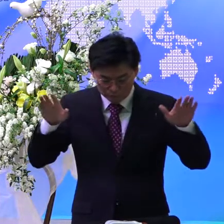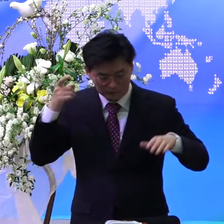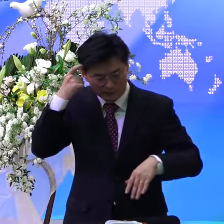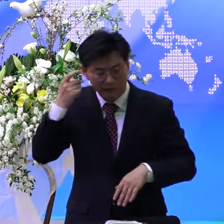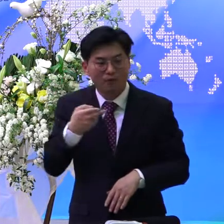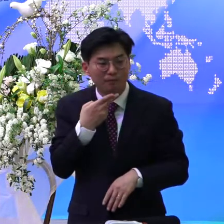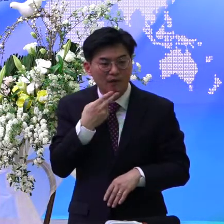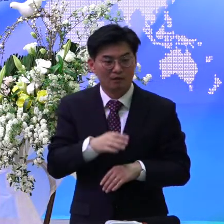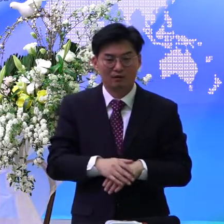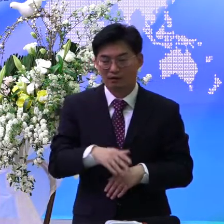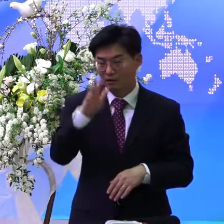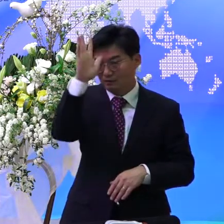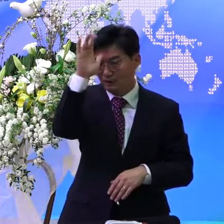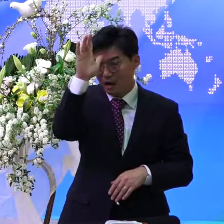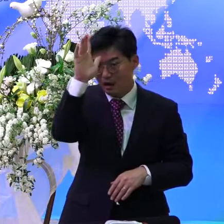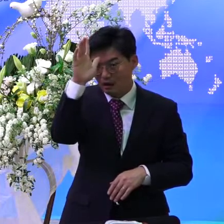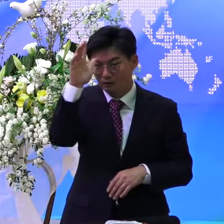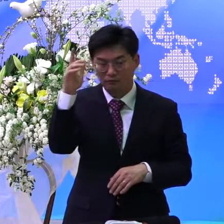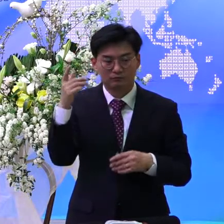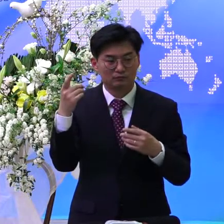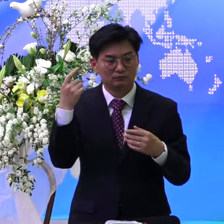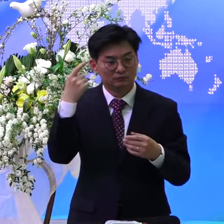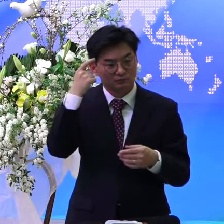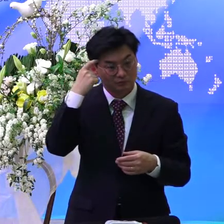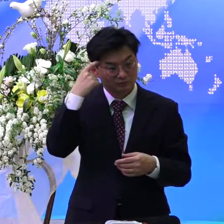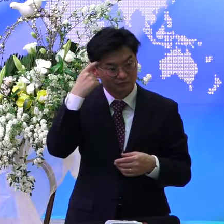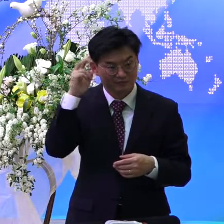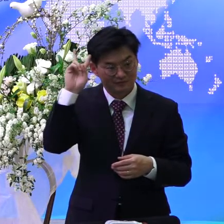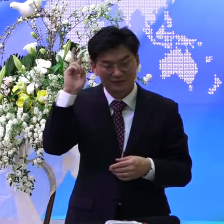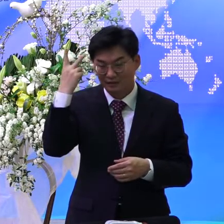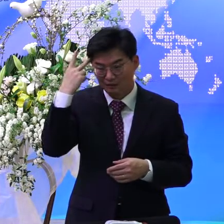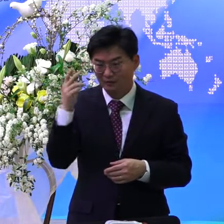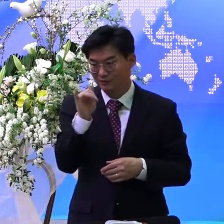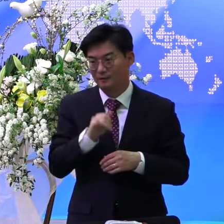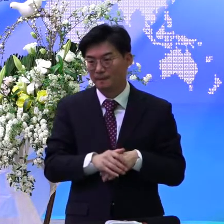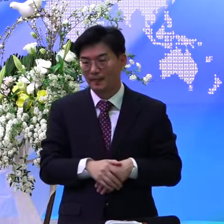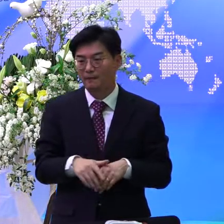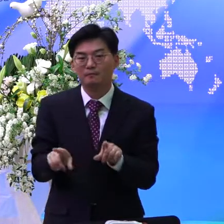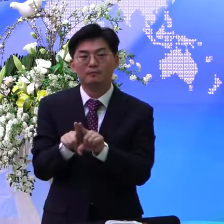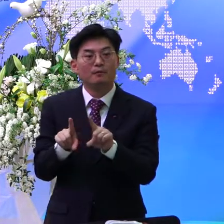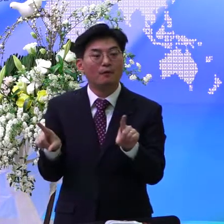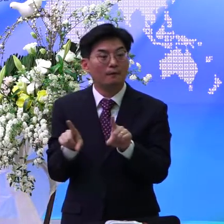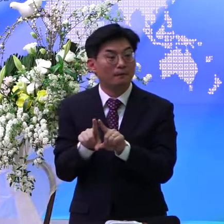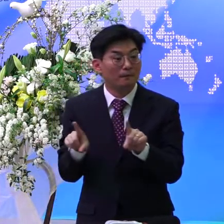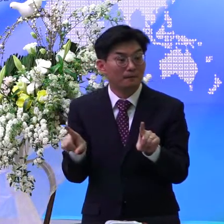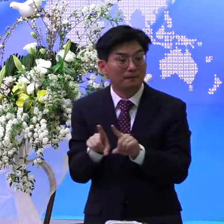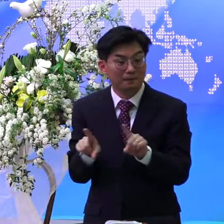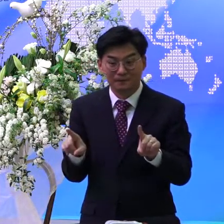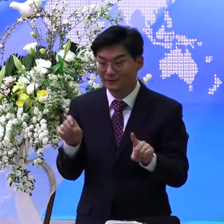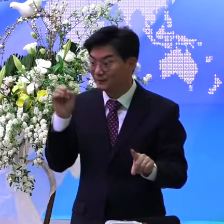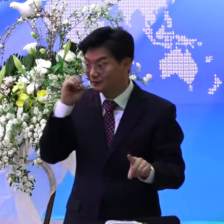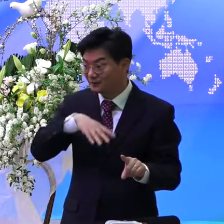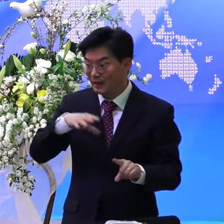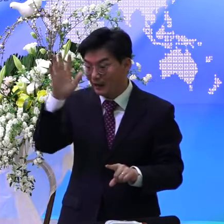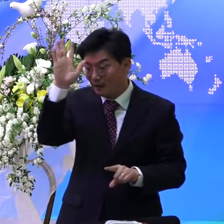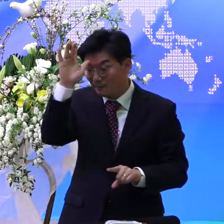닭을 졸졸졸 따라다니면서 지렁이를 먹고 벌레를 먹는 그런 평범한 병아리가 되고 말았습니다.